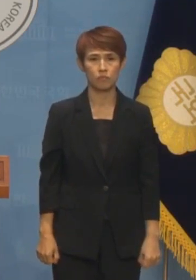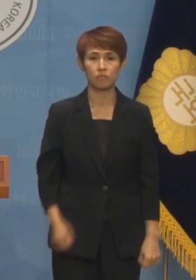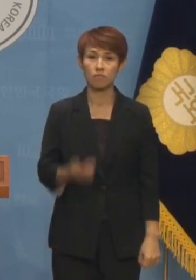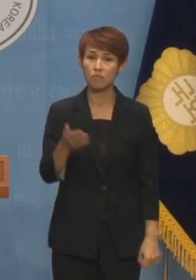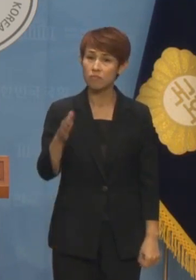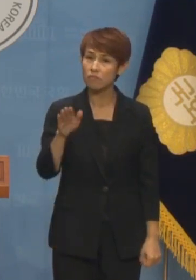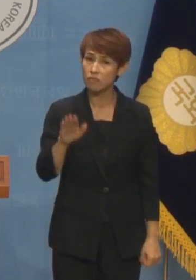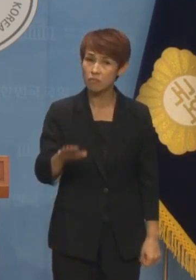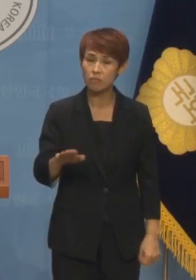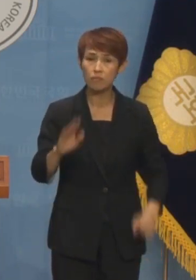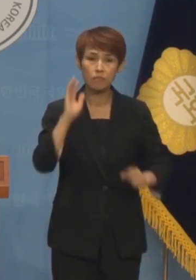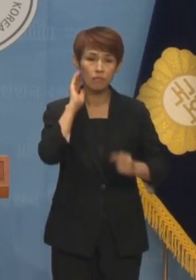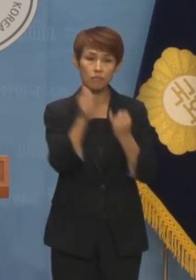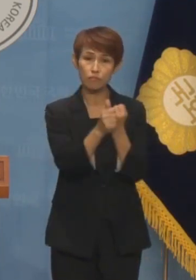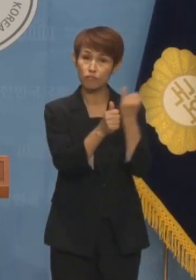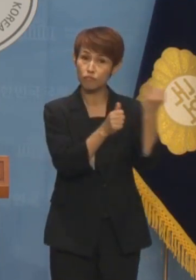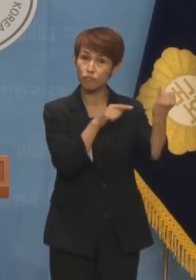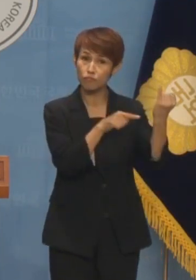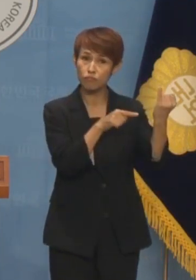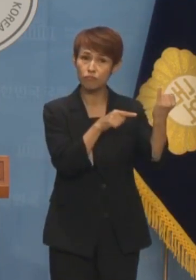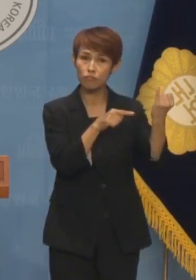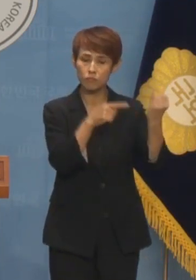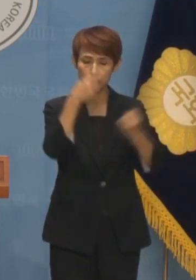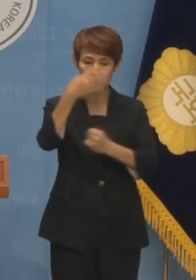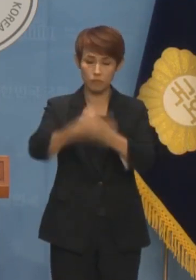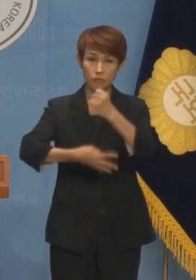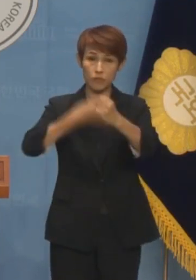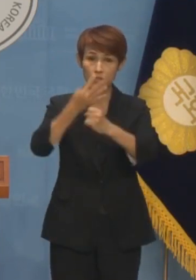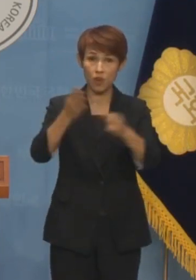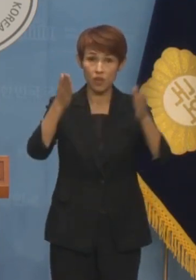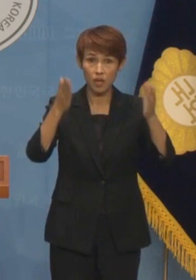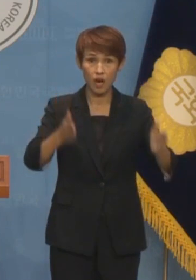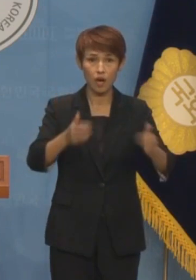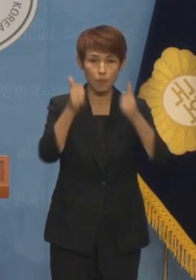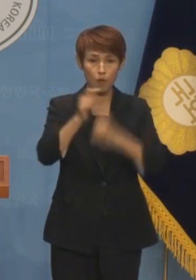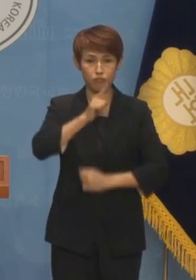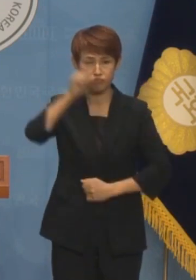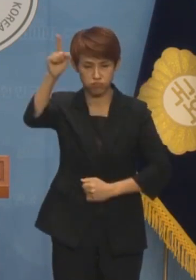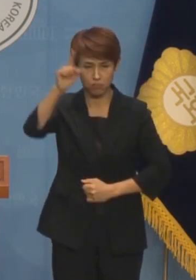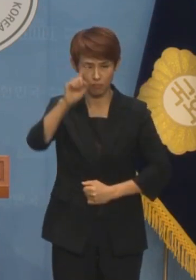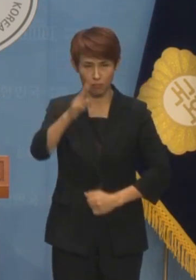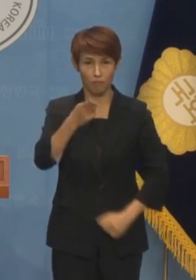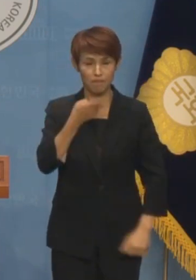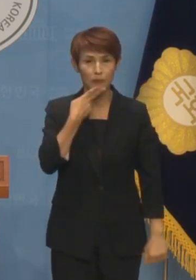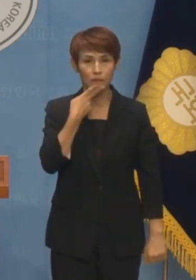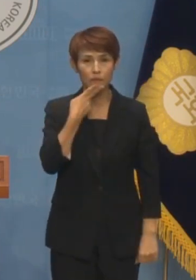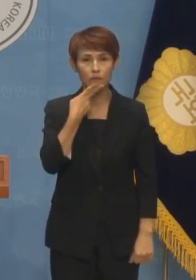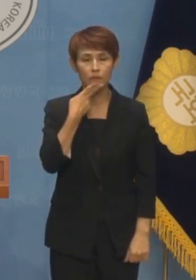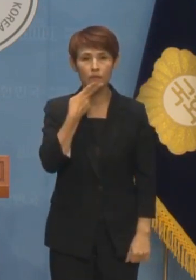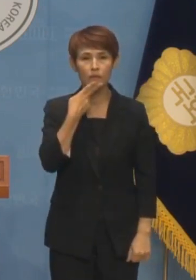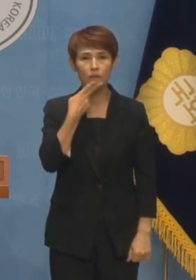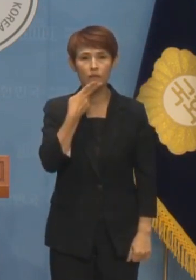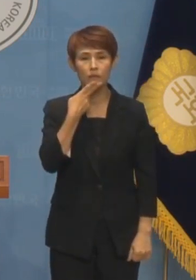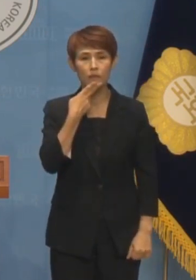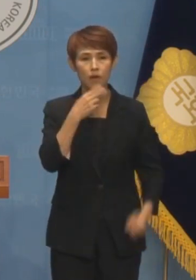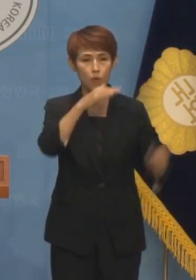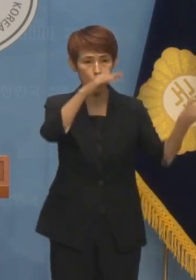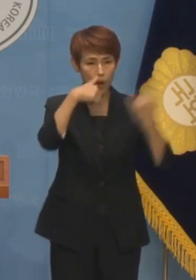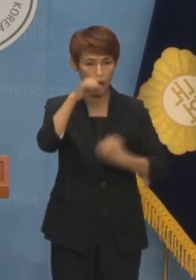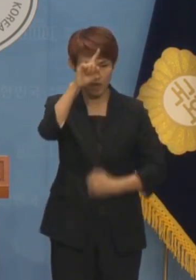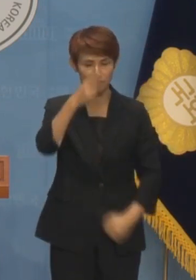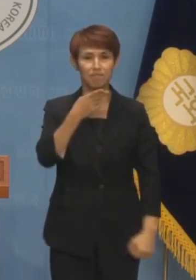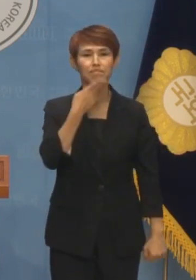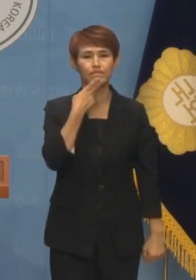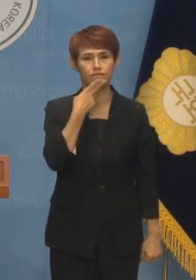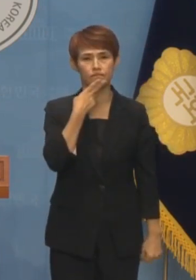하지만 김건희 여사는 4년 넘게 기소는 자취하고 단 한 번의 소환 조사도 받지